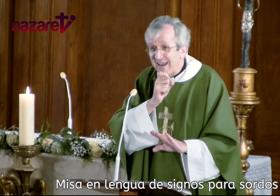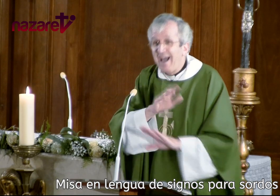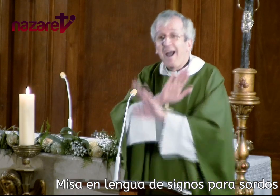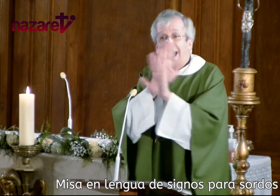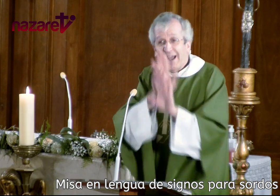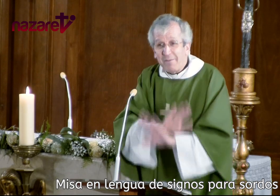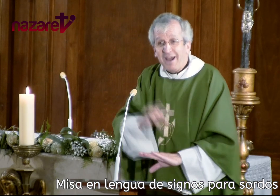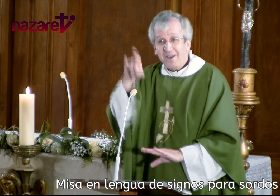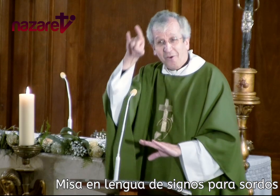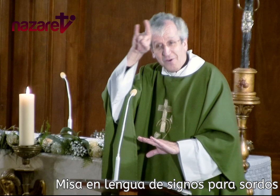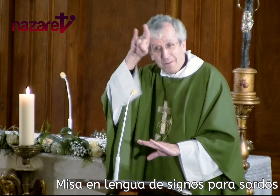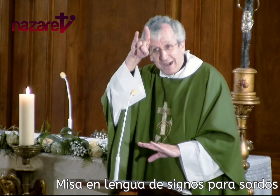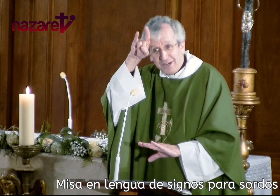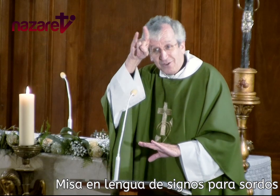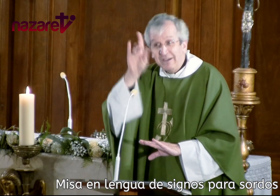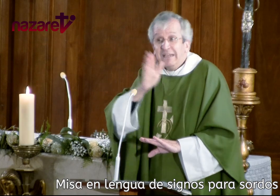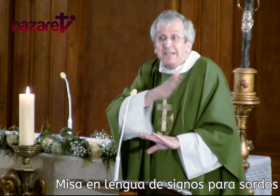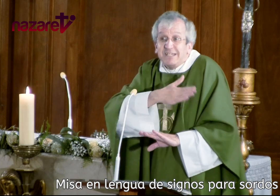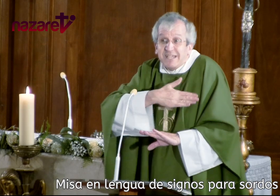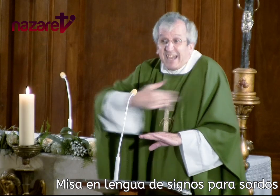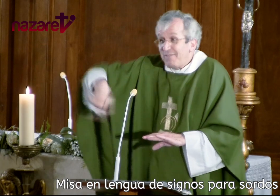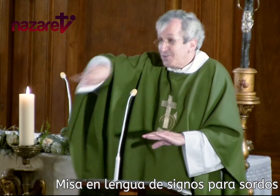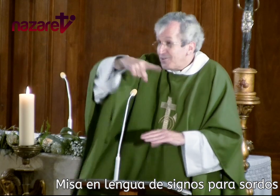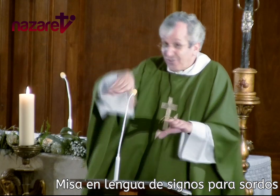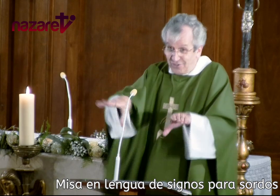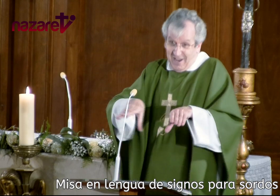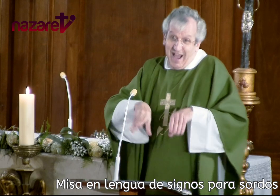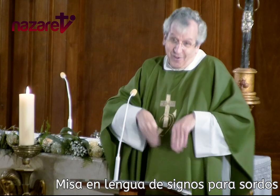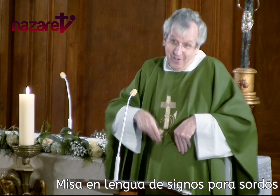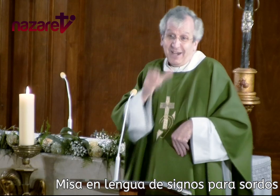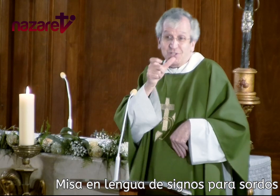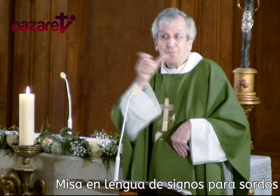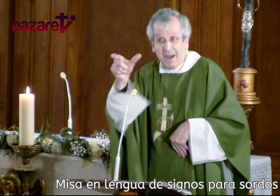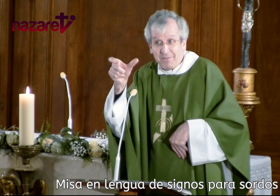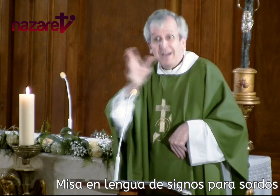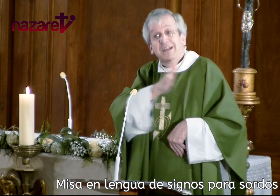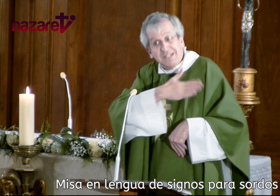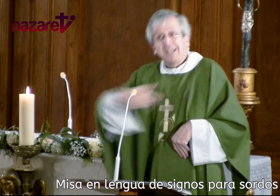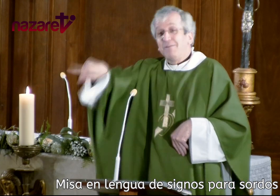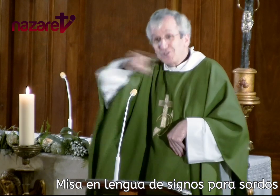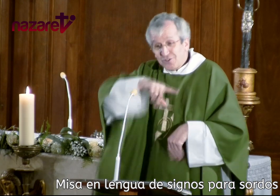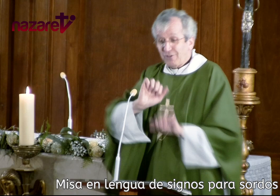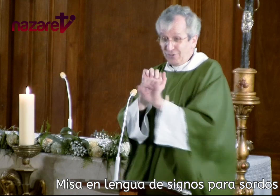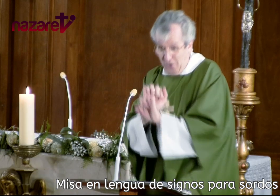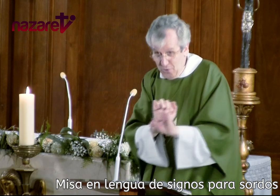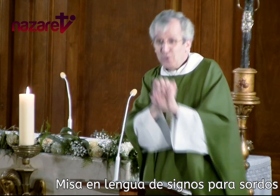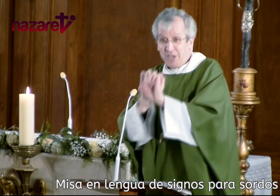acabar con el maligno si queremos nosotros acoger su palabra si queremos nosotros luchar